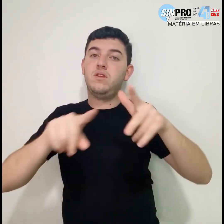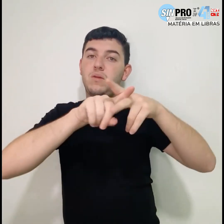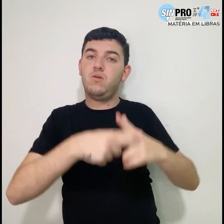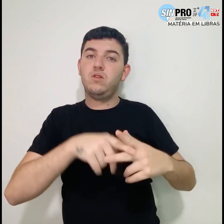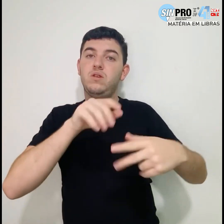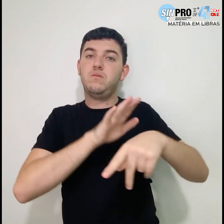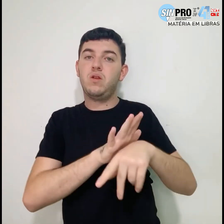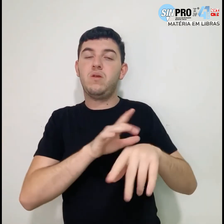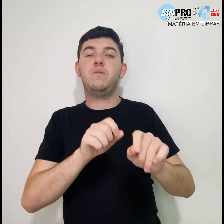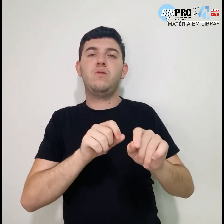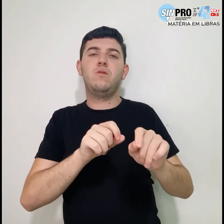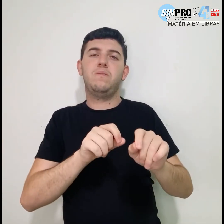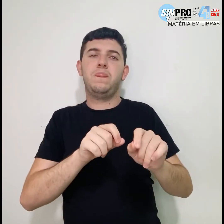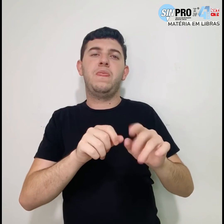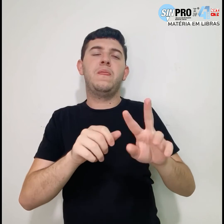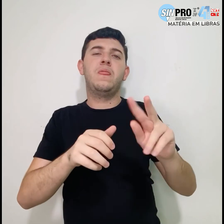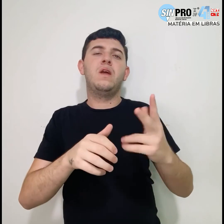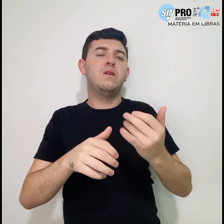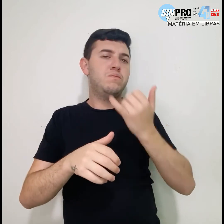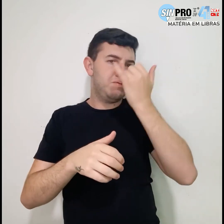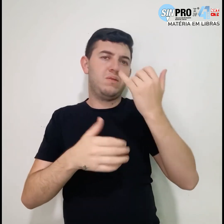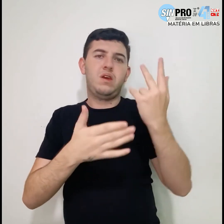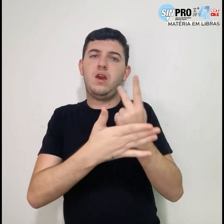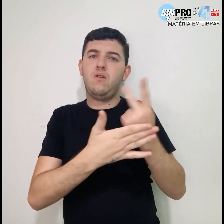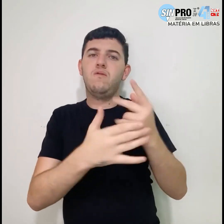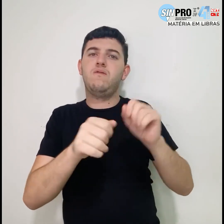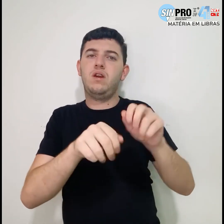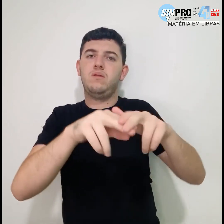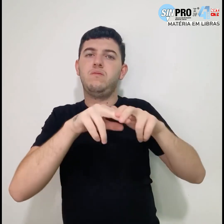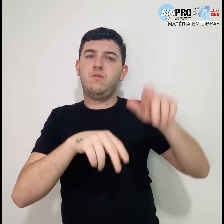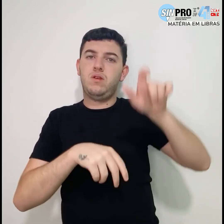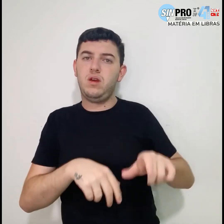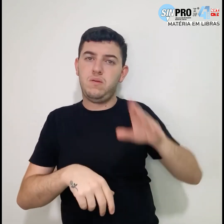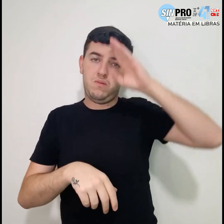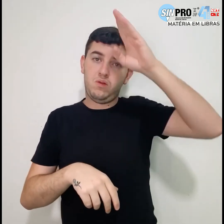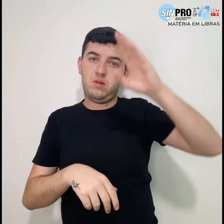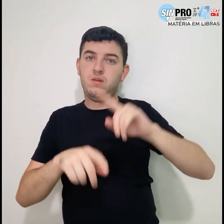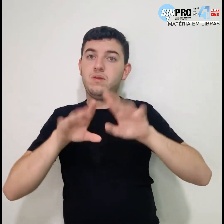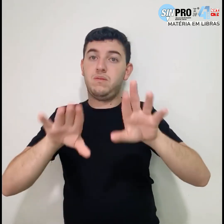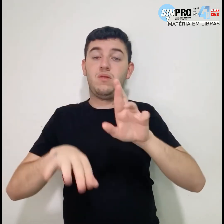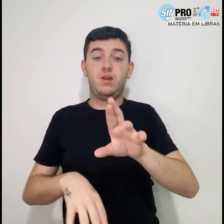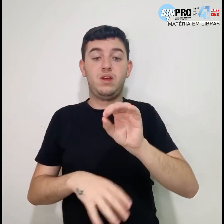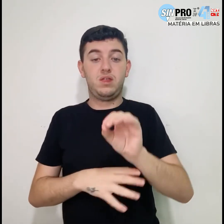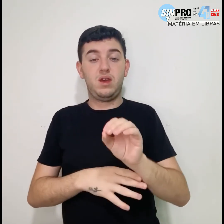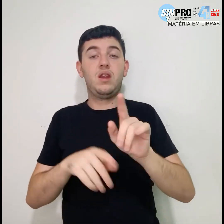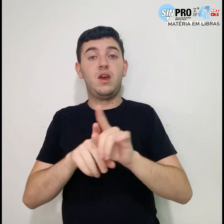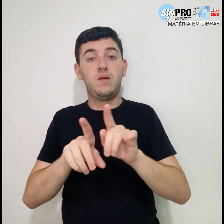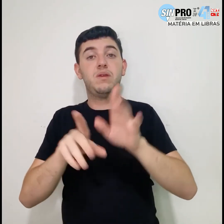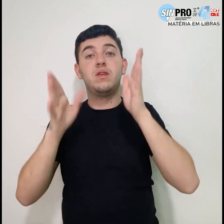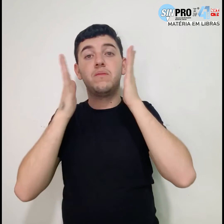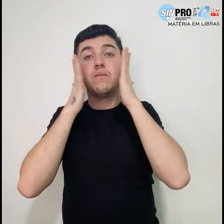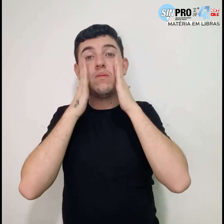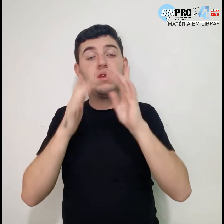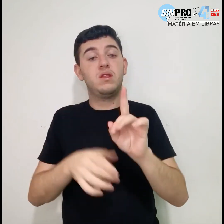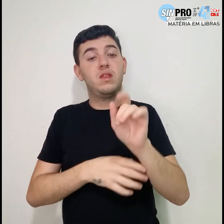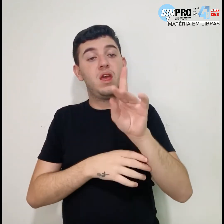O R0 é número de reprodução de casos. Qual a capacidade de uma pessoa infectada transmitir a